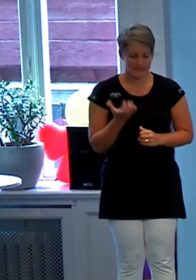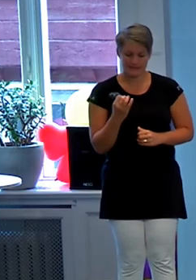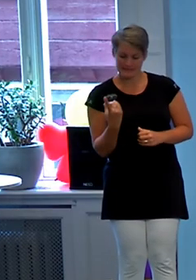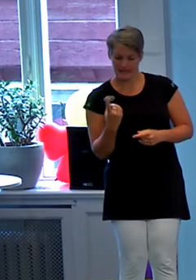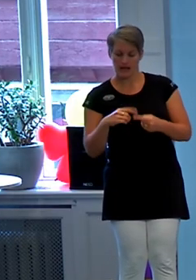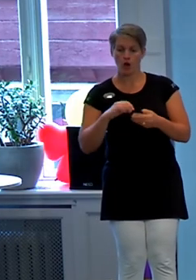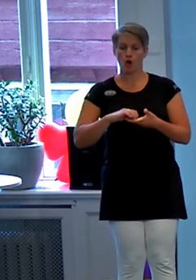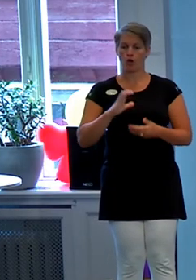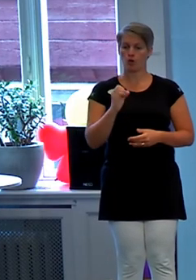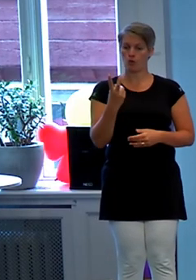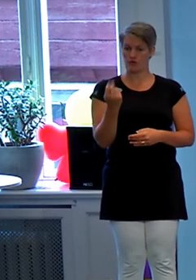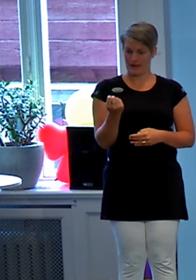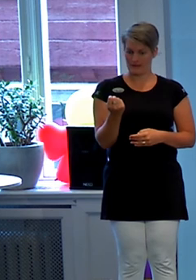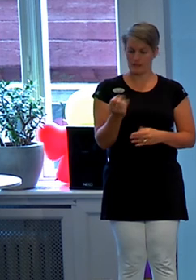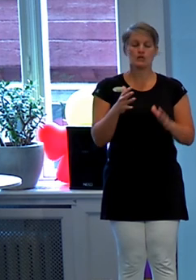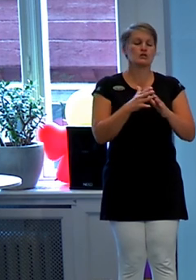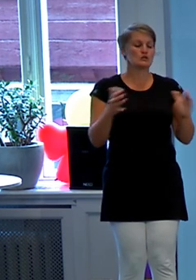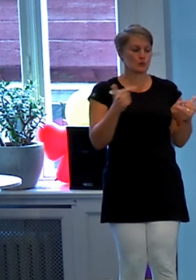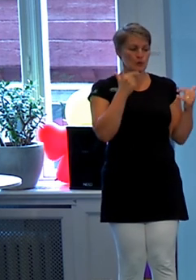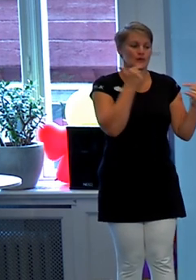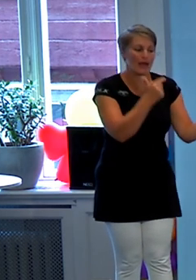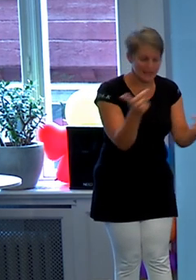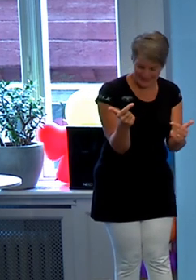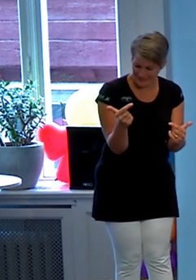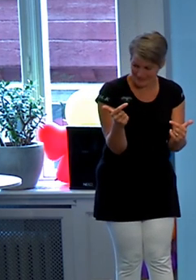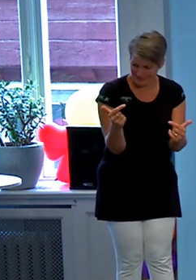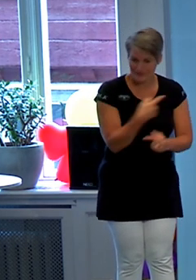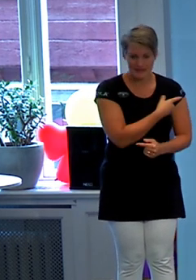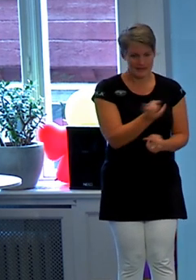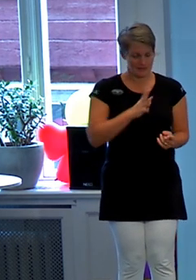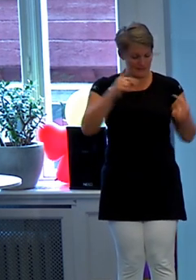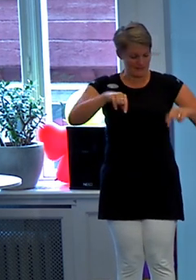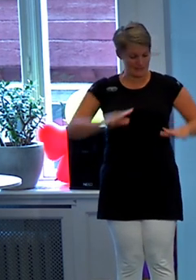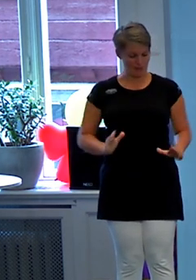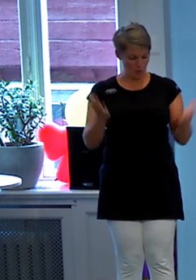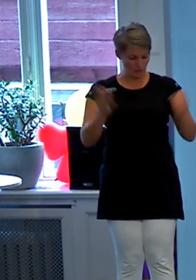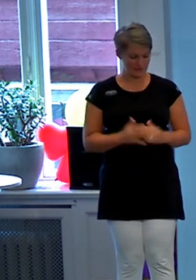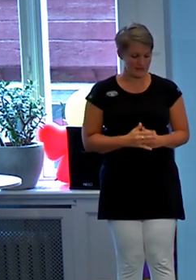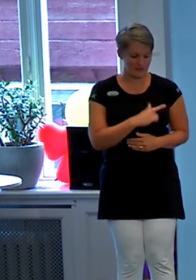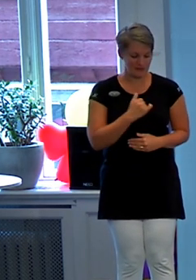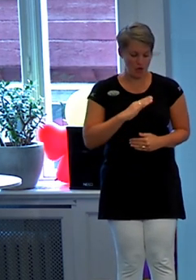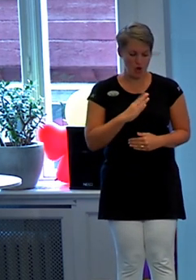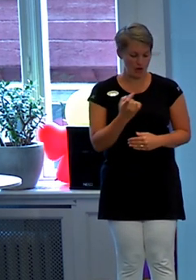Christel och Ove, stort tack för att ni var med här denna morgon. Nu har vi ju då